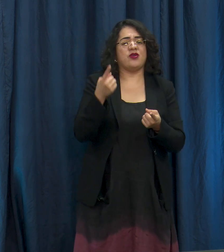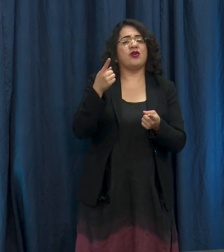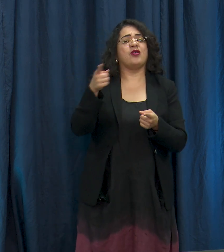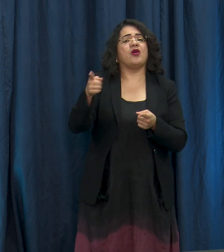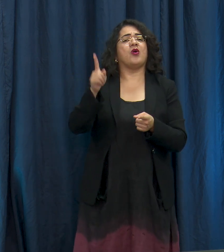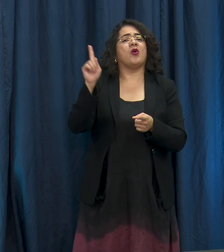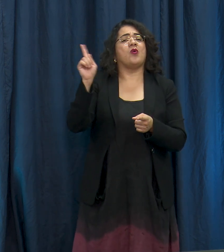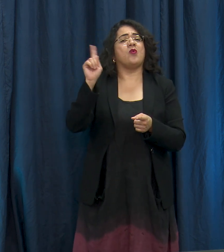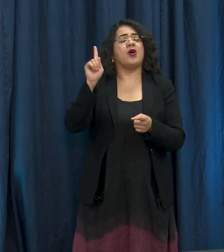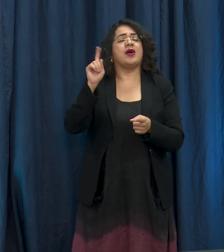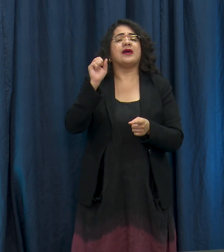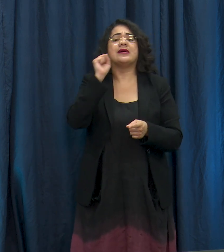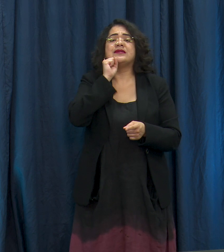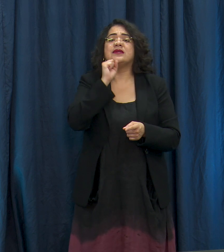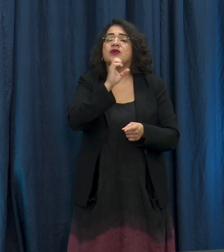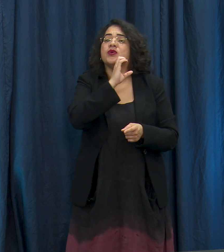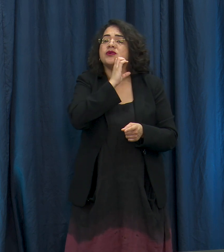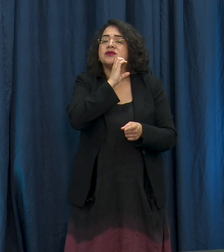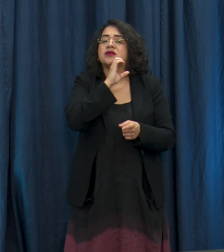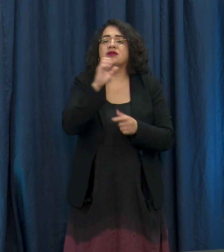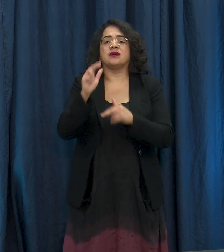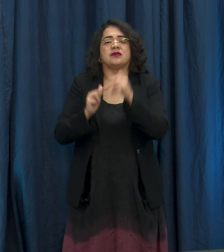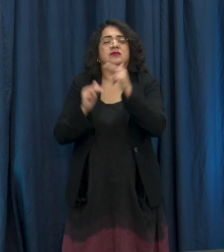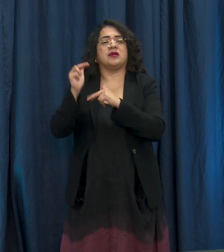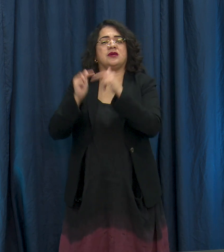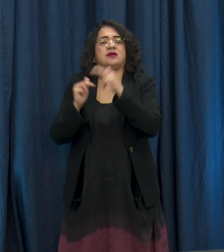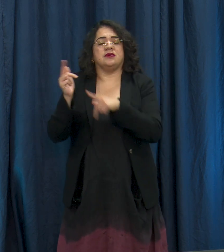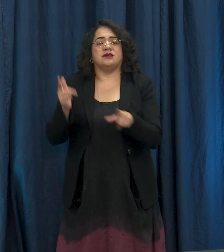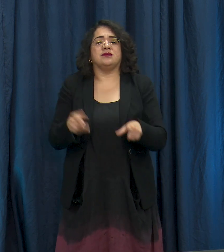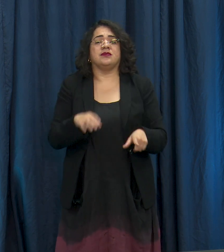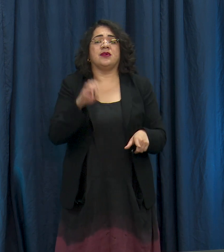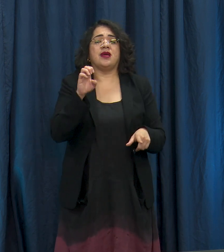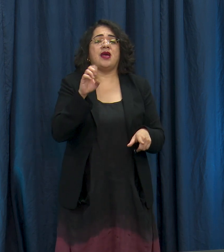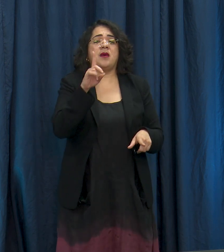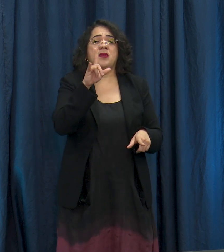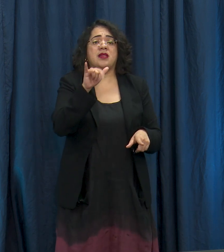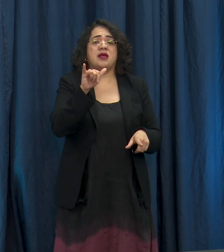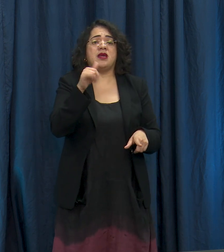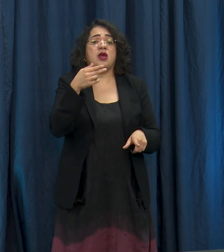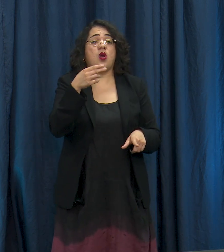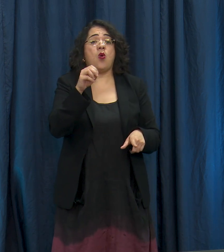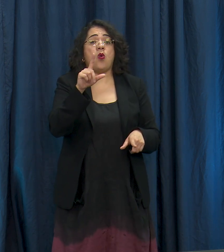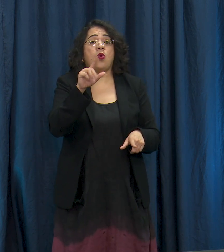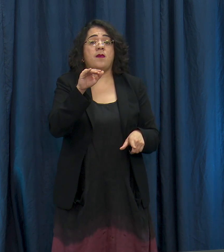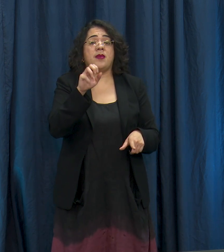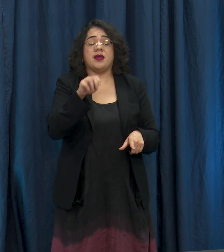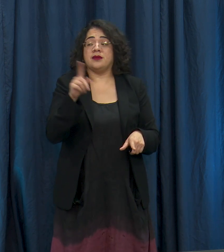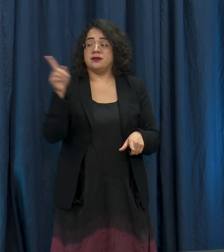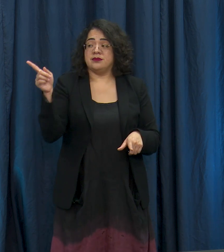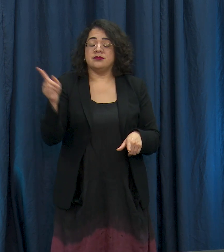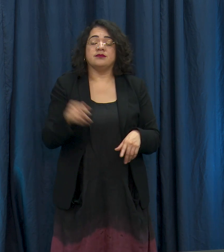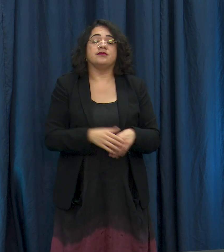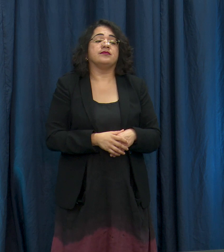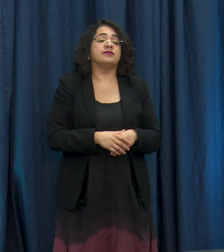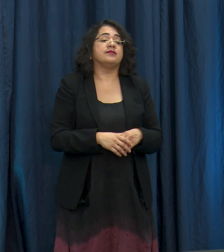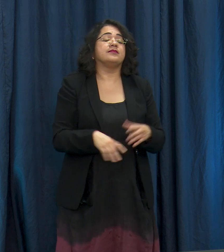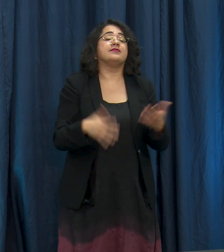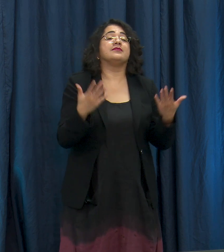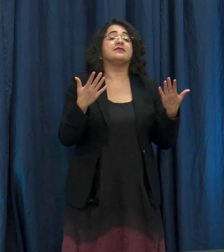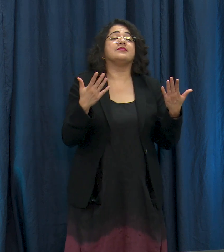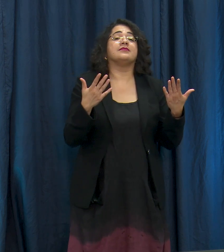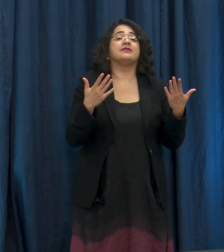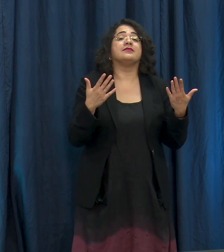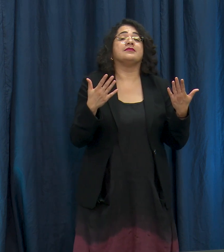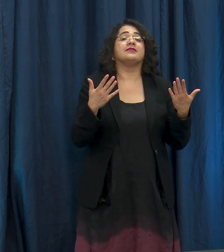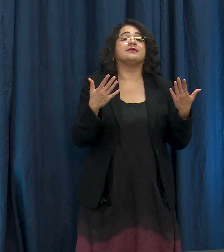mayores. Ahora para unas palabras de Emily Holman. Gracias, alcalde. Uno de nuestros